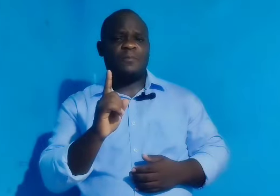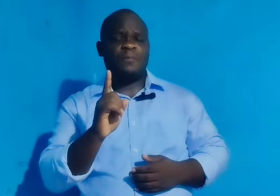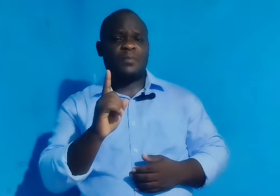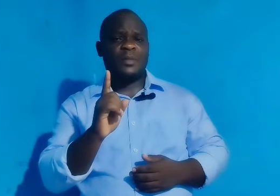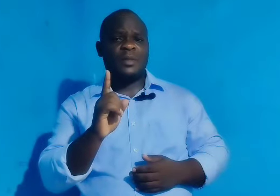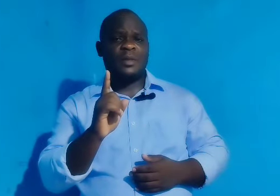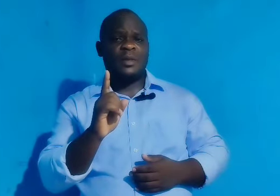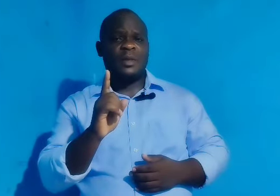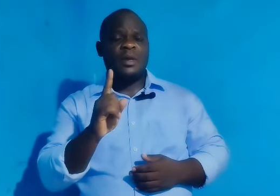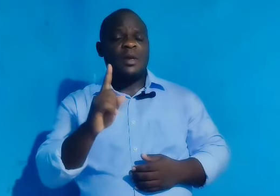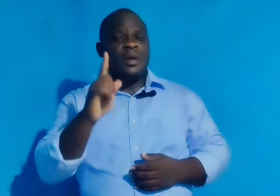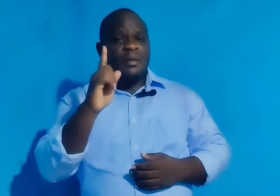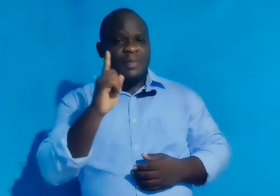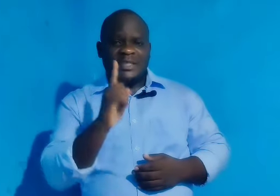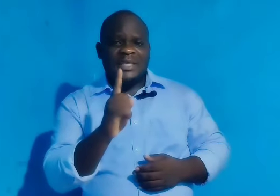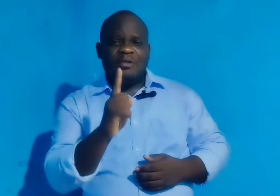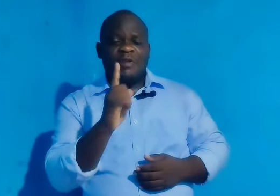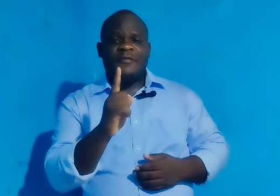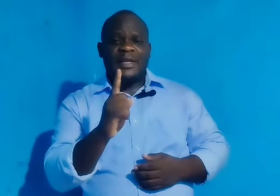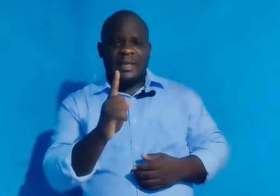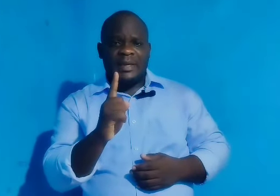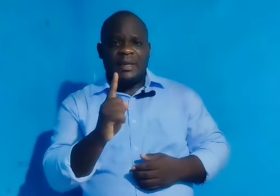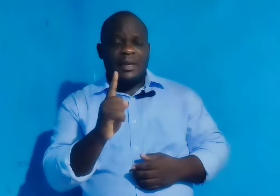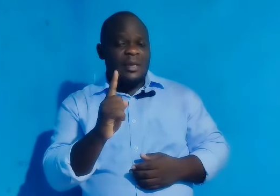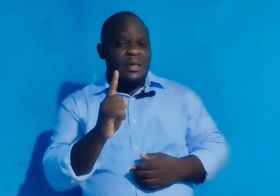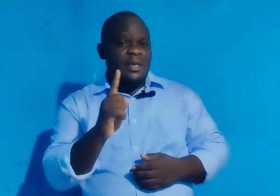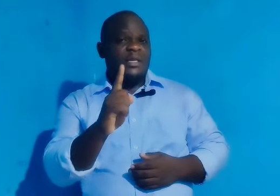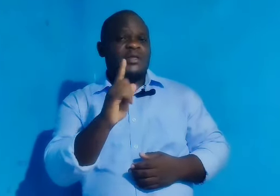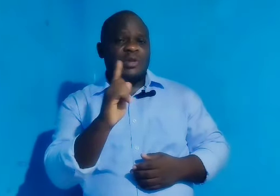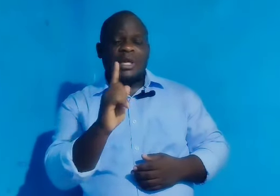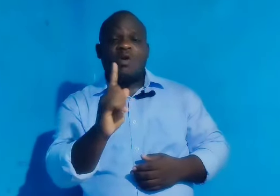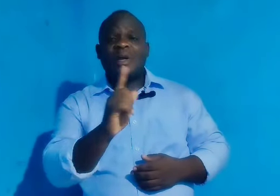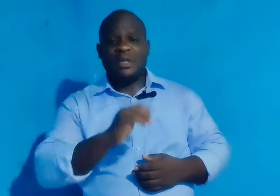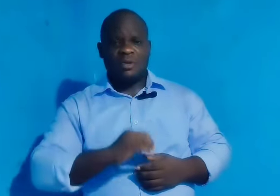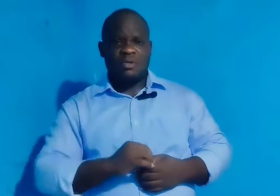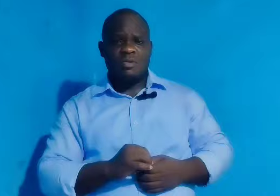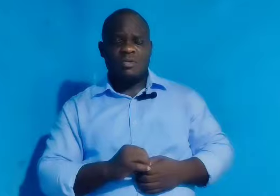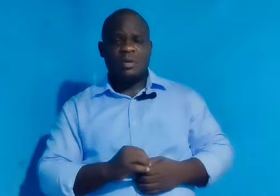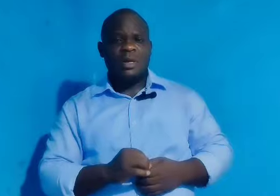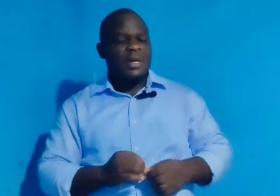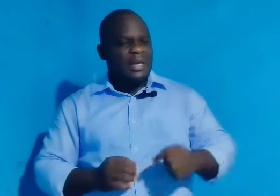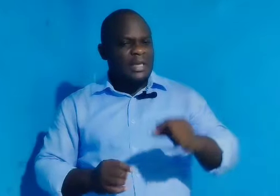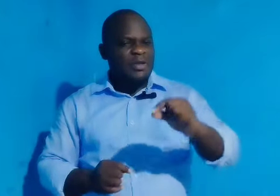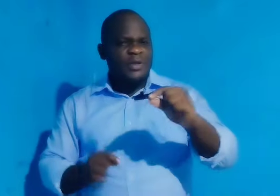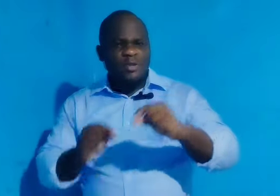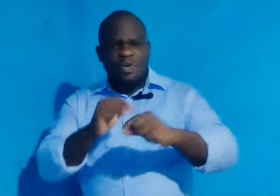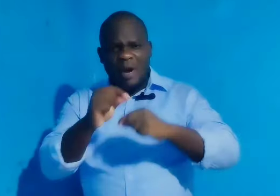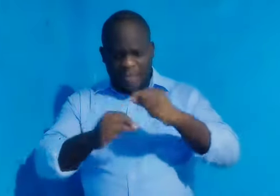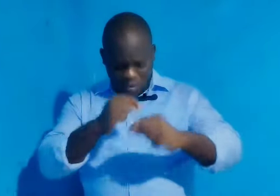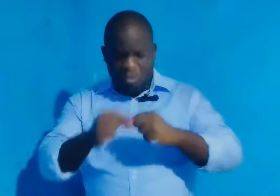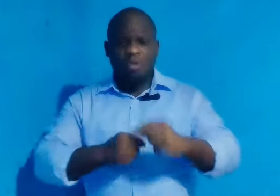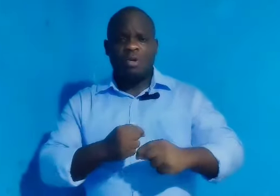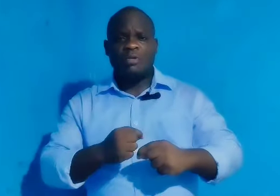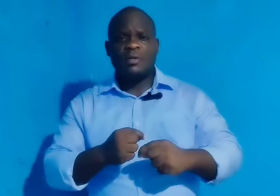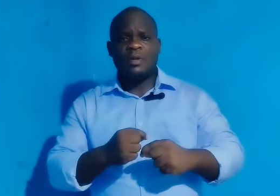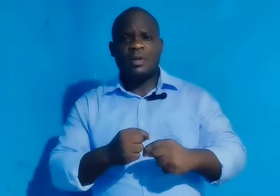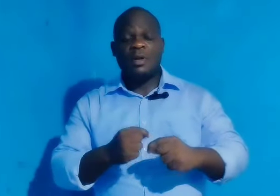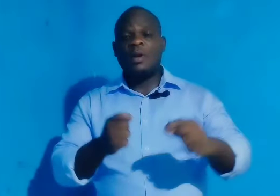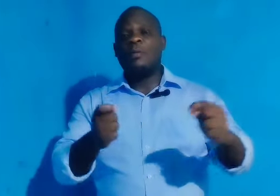Biashara unayifanya Inawizika unikana kuwama ni ndogo Lakini kwenye ndogo wake huo huo